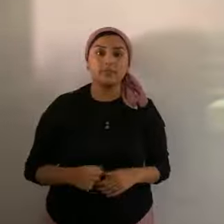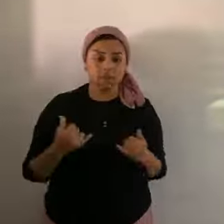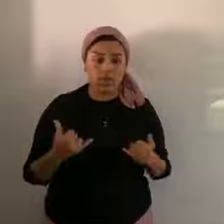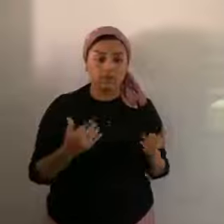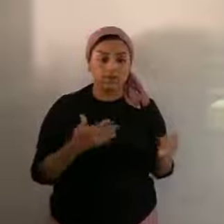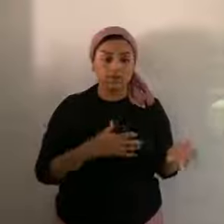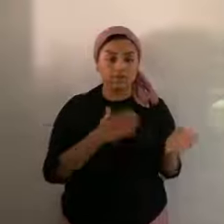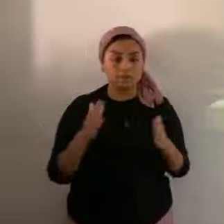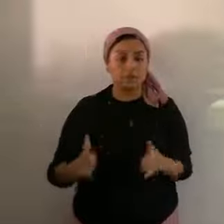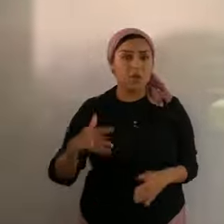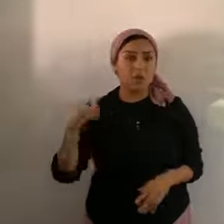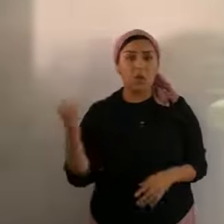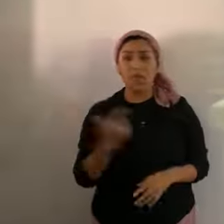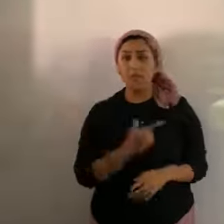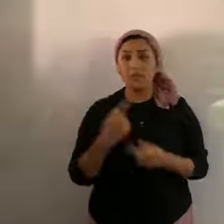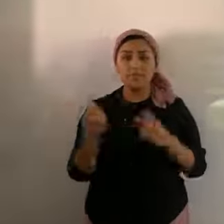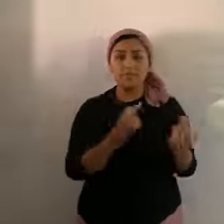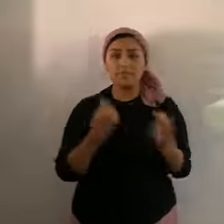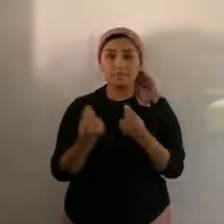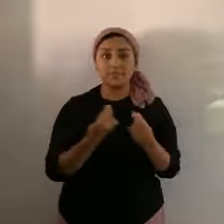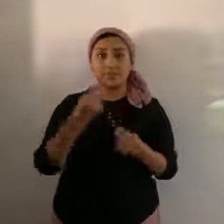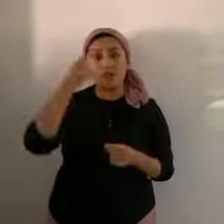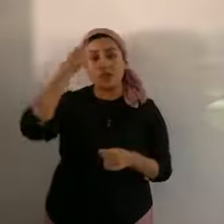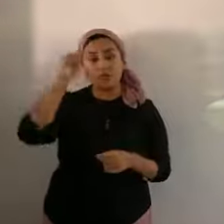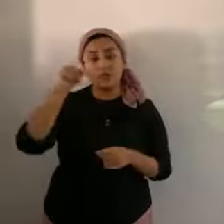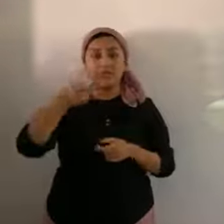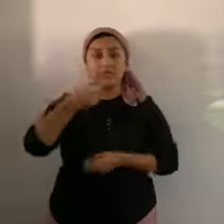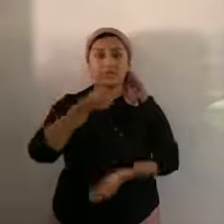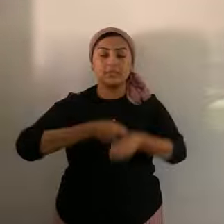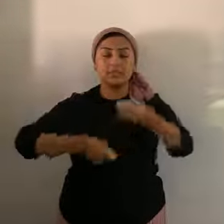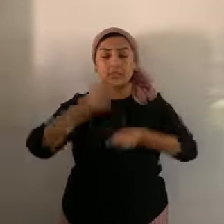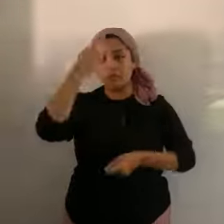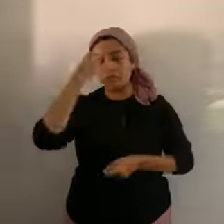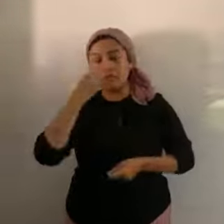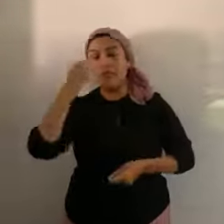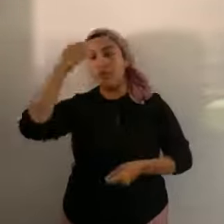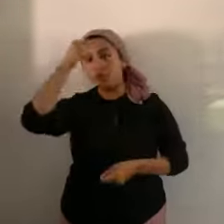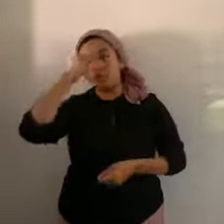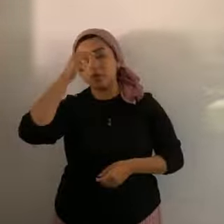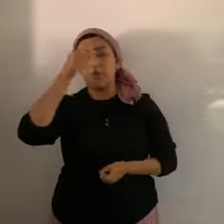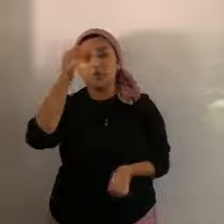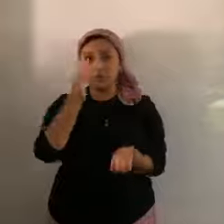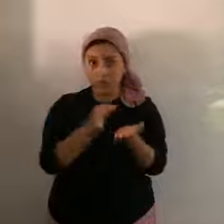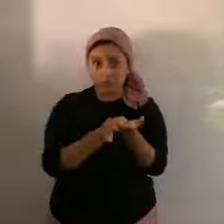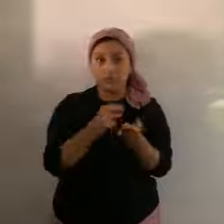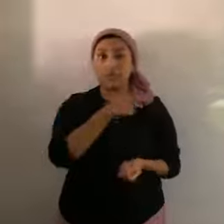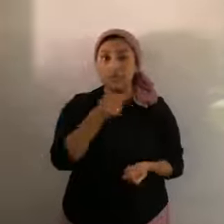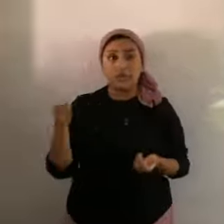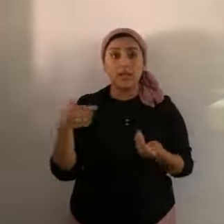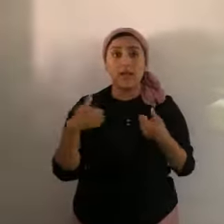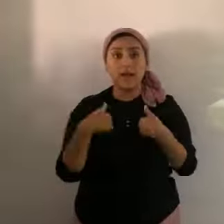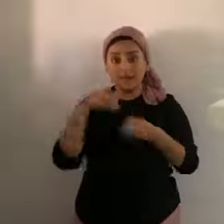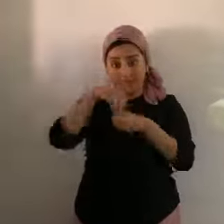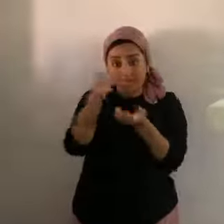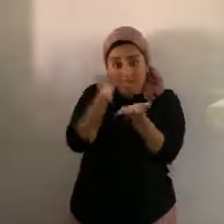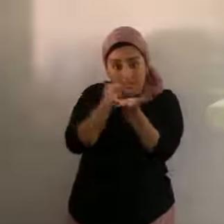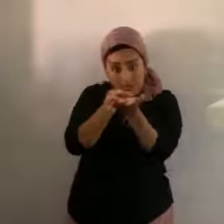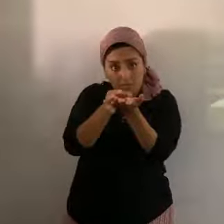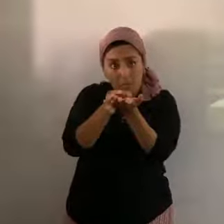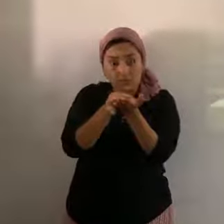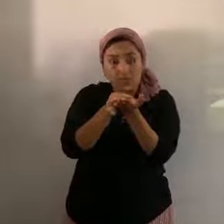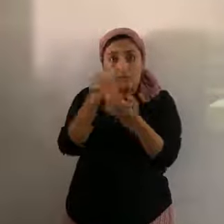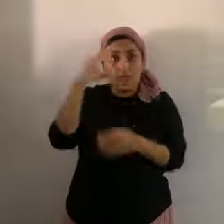Entonces, todo esto se hacía, decía yo, para cambiar las monedas romanas y griegas. Y como tenían, repito, esto es muy importante, por si